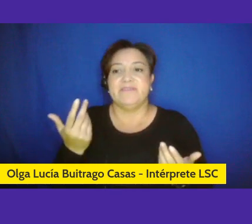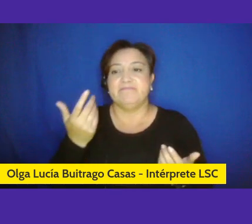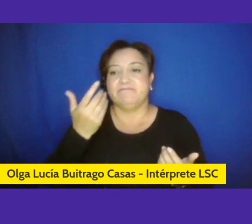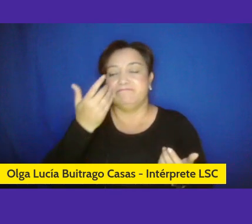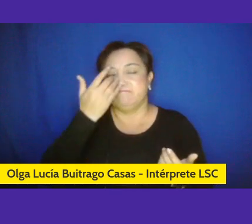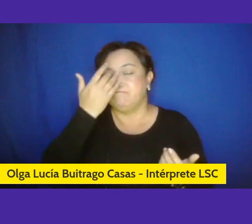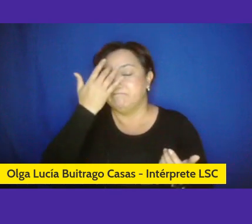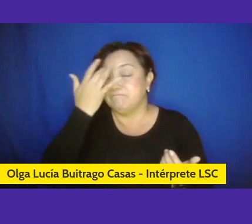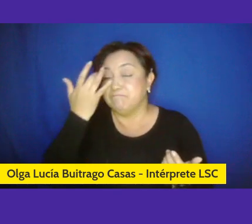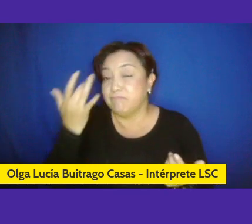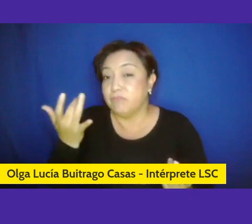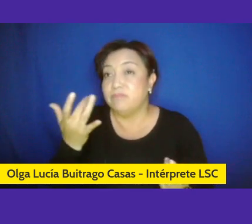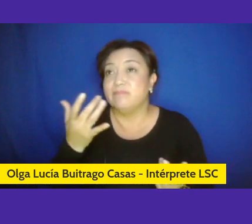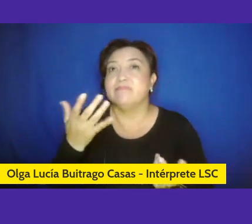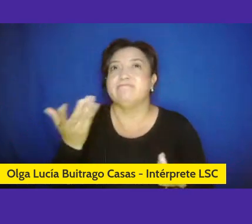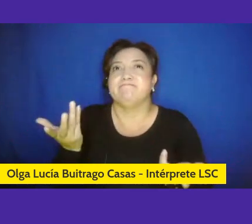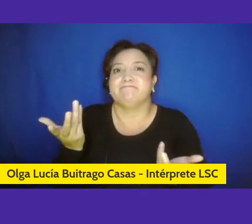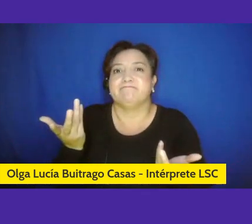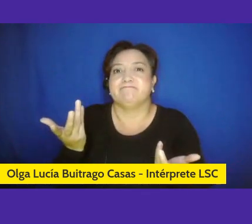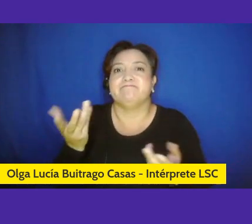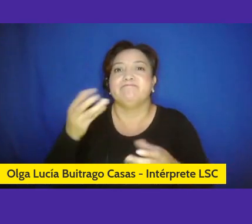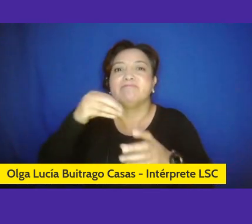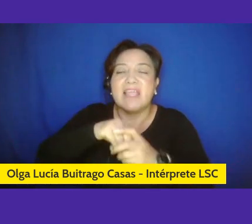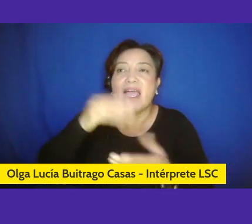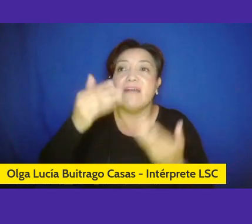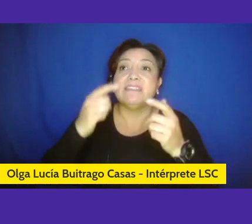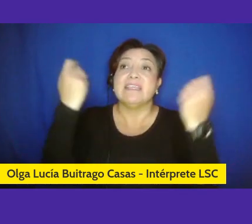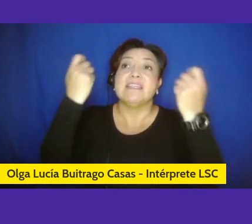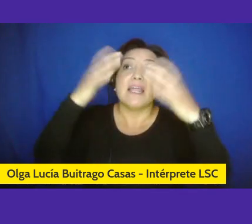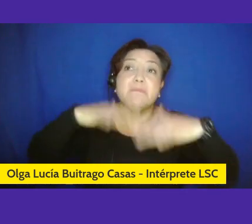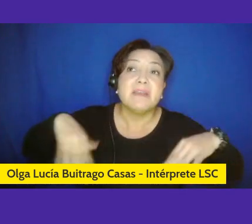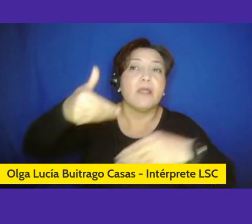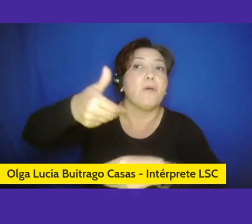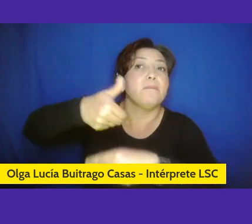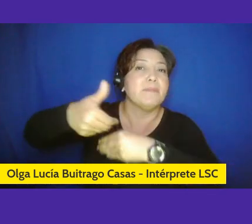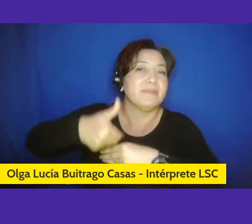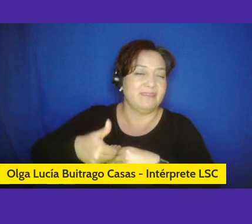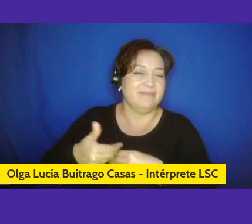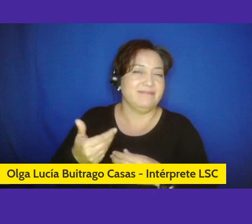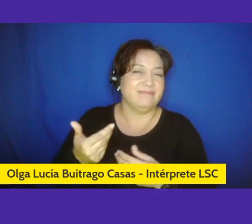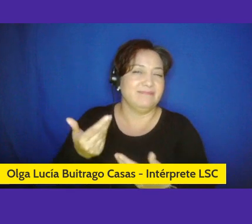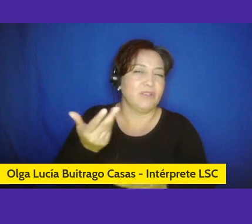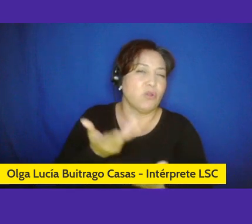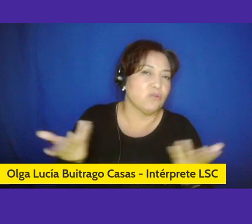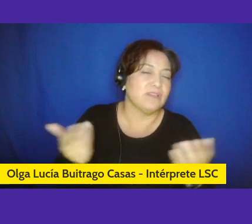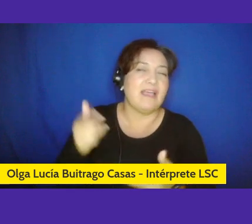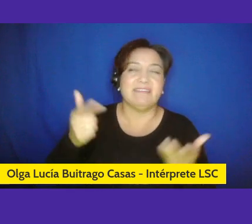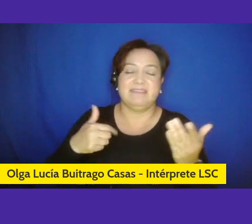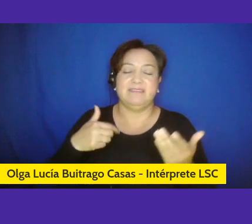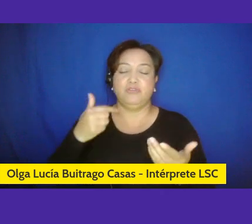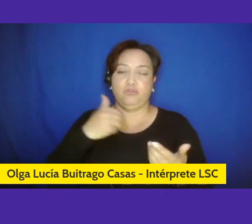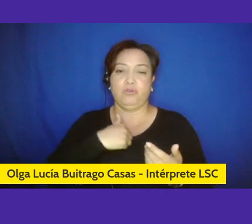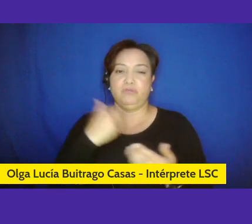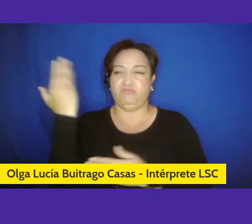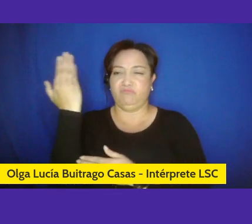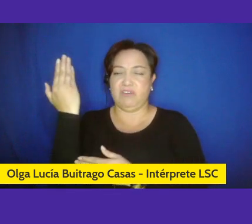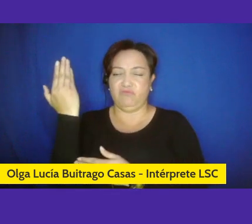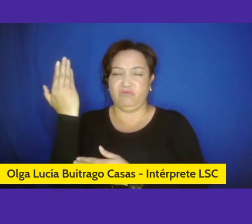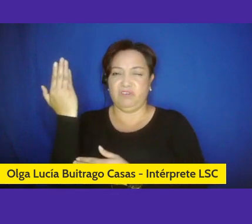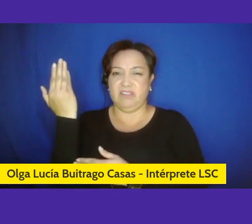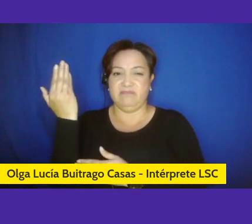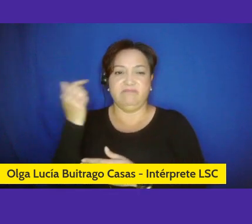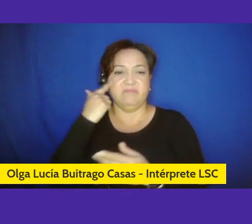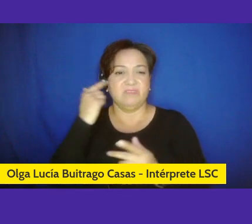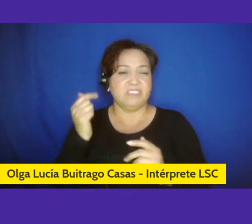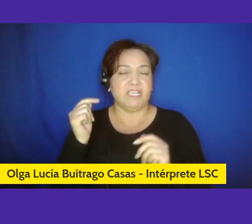el mercado te va pidiendo cosas que por ahí uno está cegado. A mí me pasa con películas que he hecho que en la edición tuve